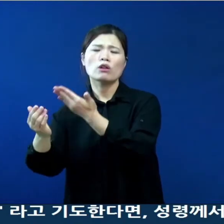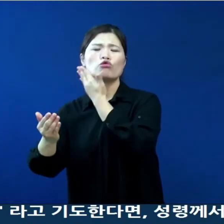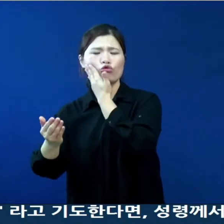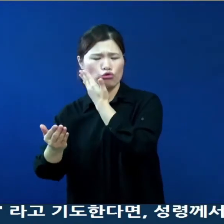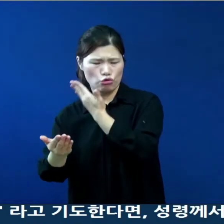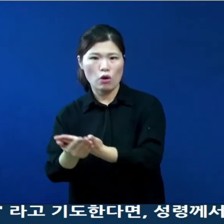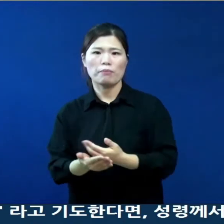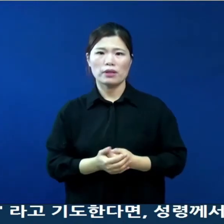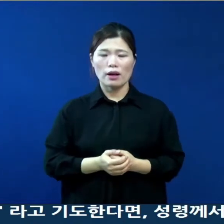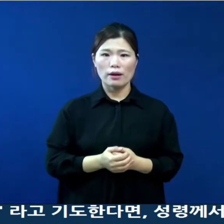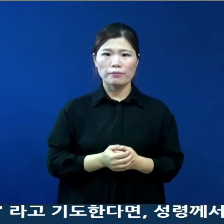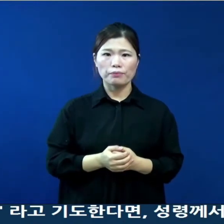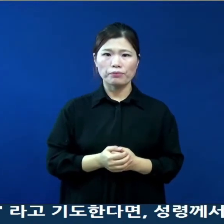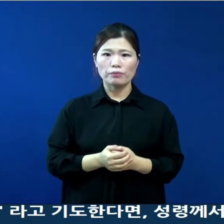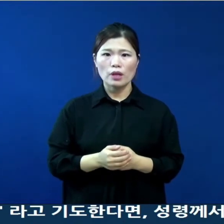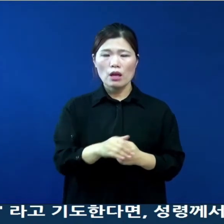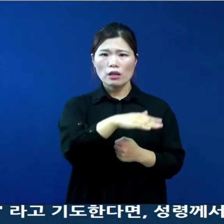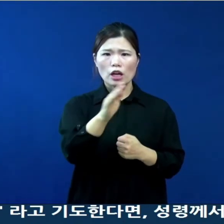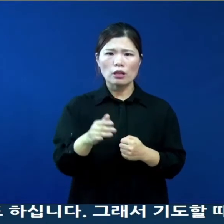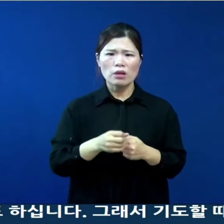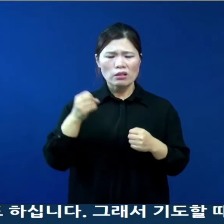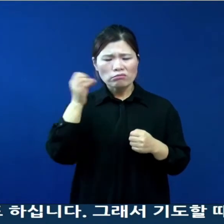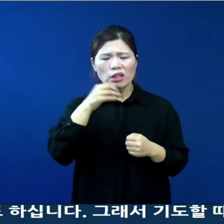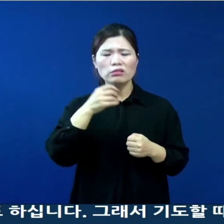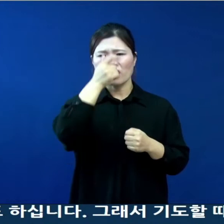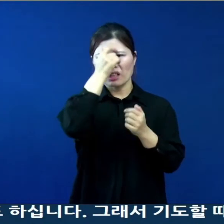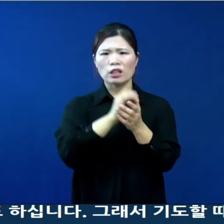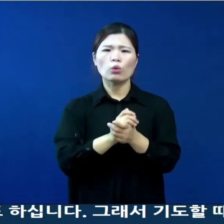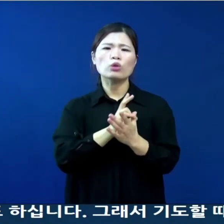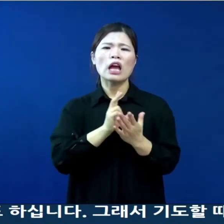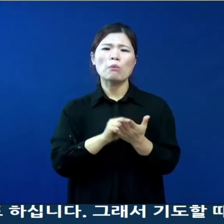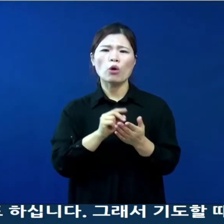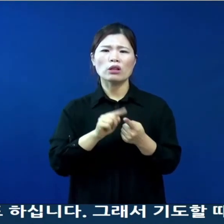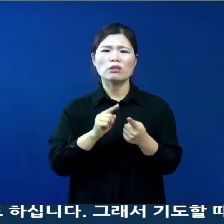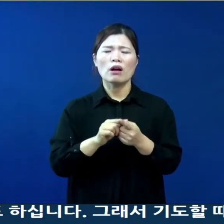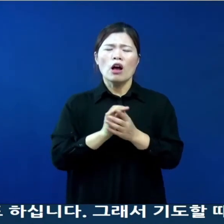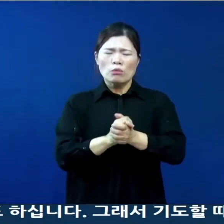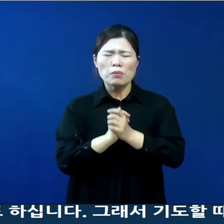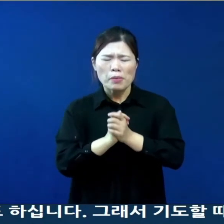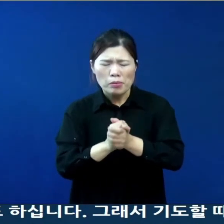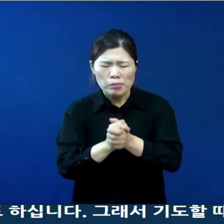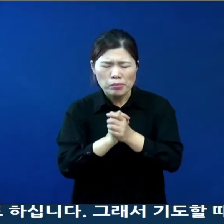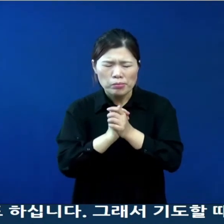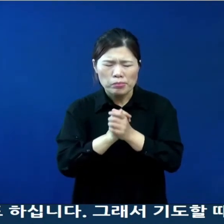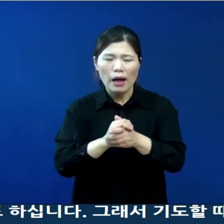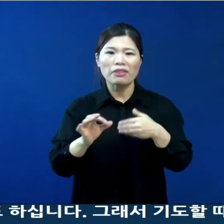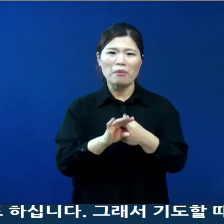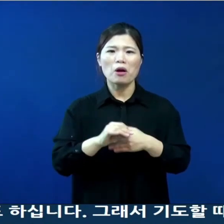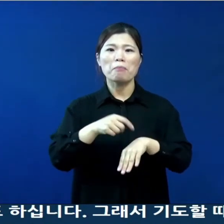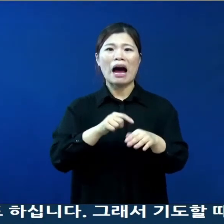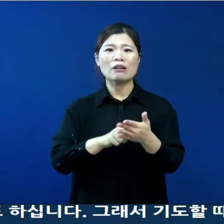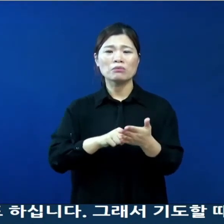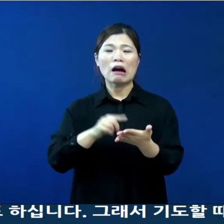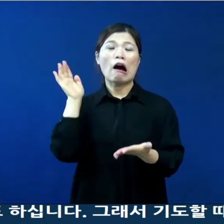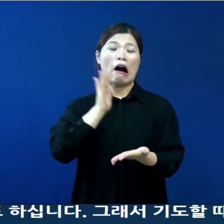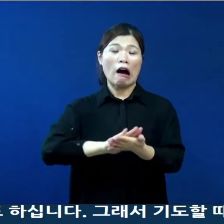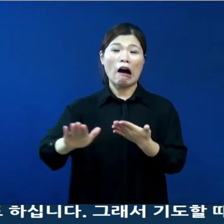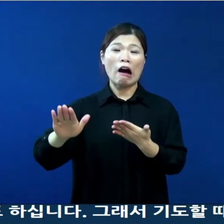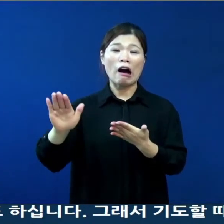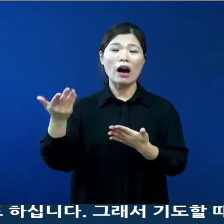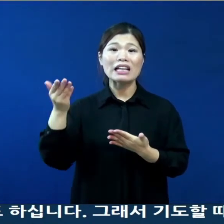일방적으로 우리의 기도를 그냥 열심히 쏟아놓고 가면 마음은 시원할 수도 있겠지만 열심히 자기 기도의 간구의